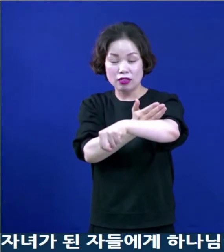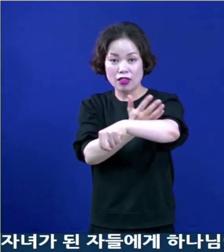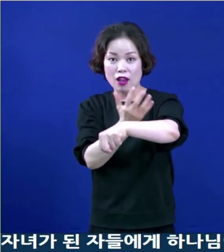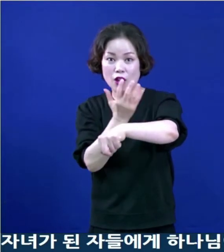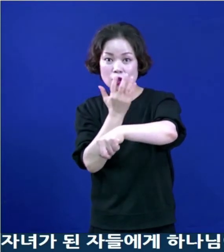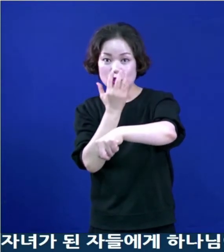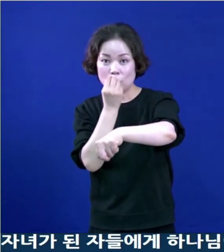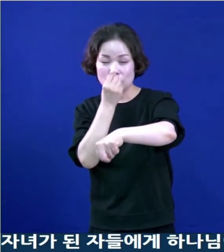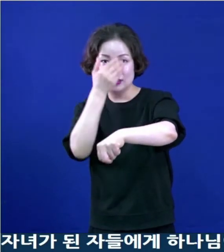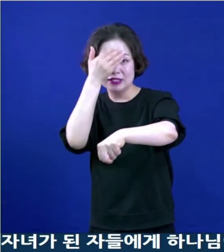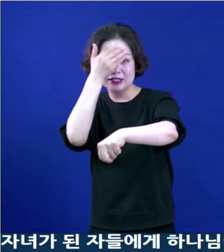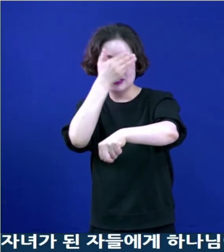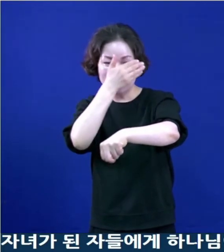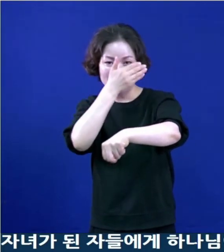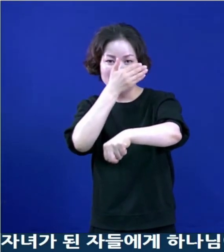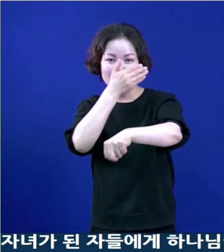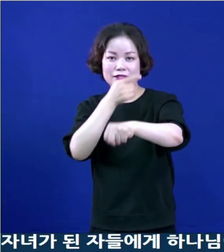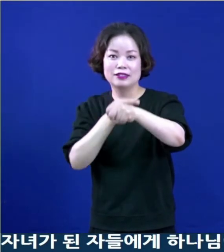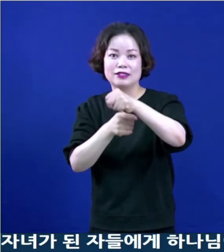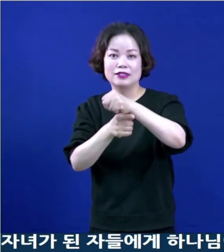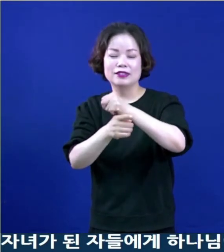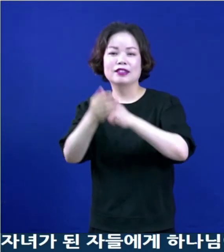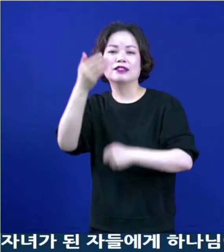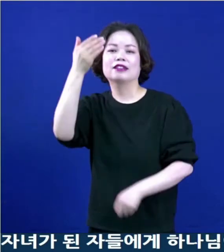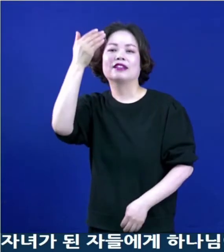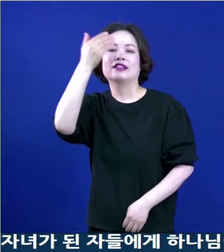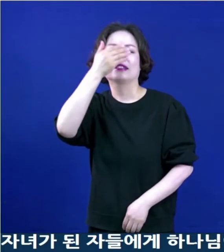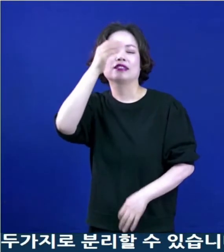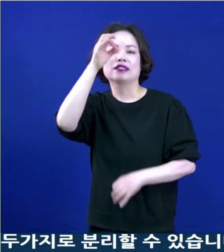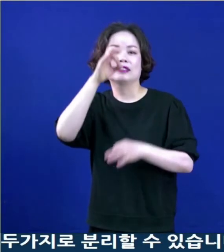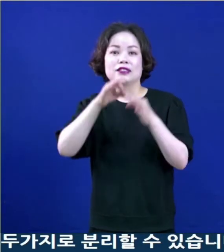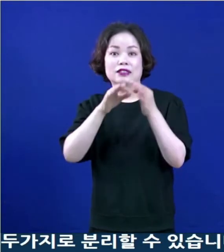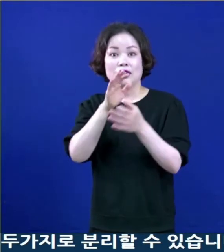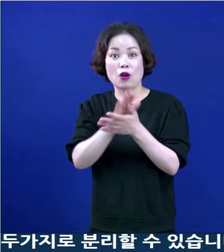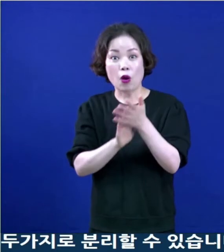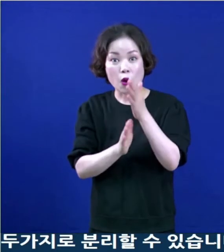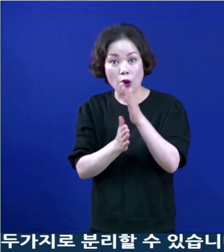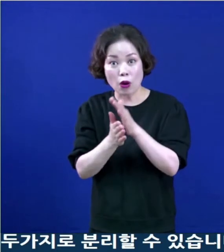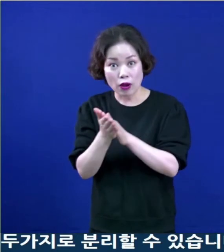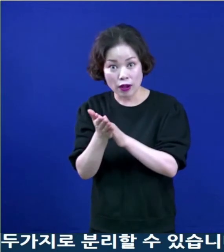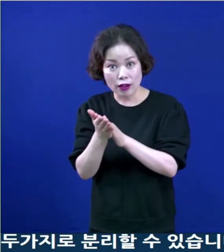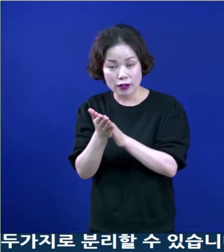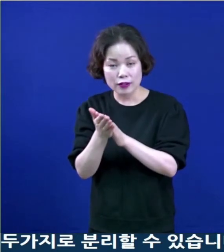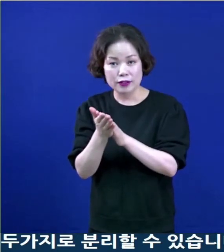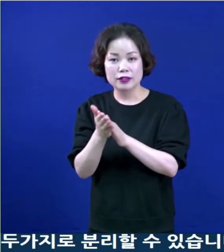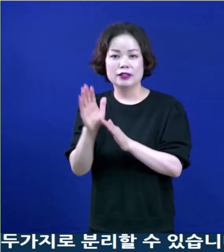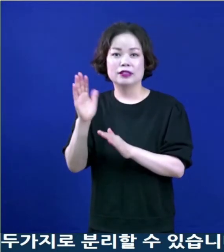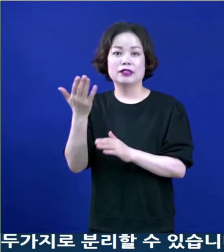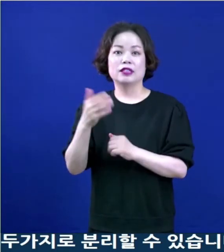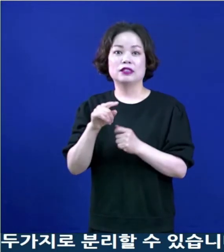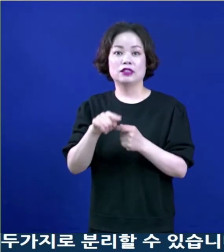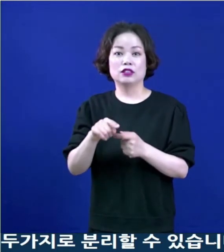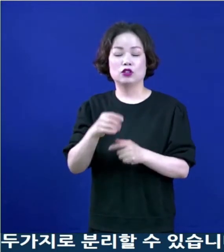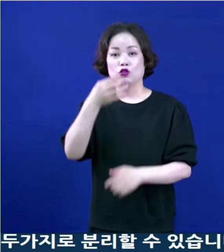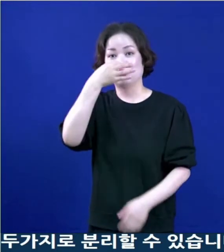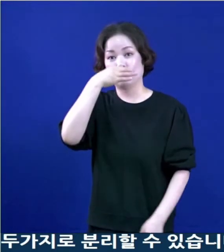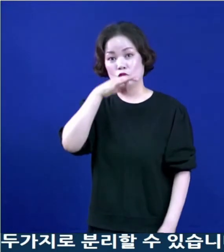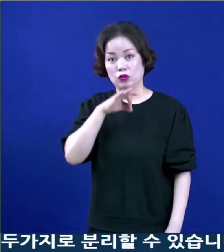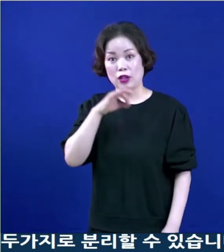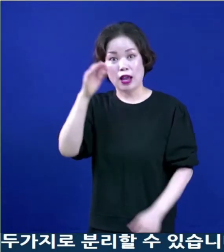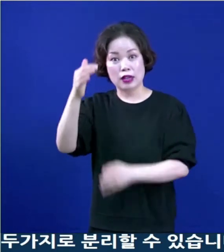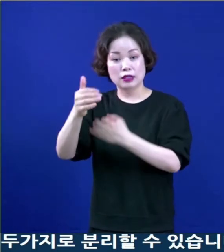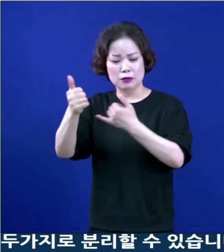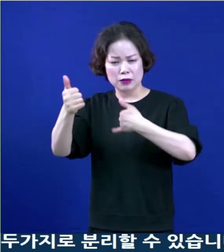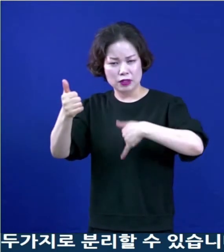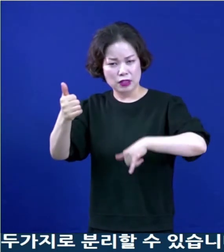거룩하고 깨끗하다는 뜻입니다. 깨끗하고 흠이 없게 되어지는 것, 이 두 가지의 유익을 하나님의